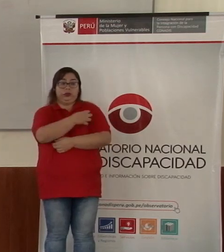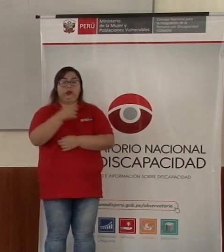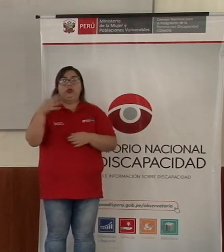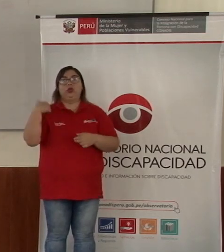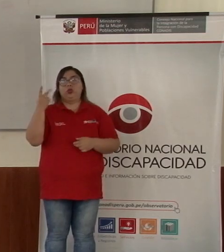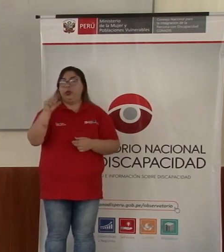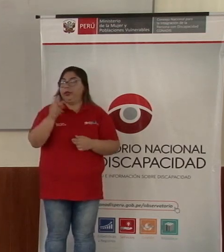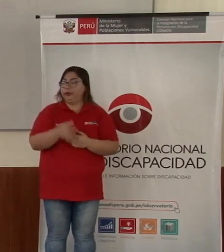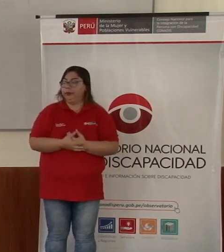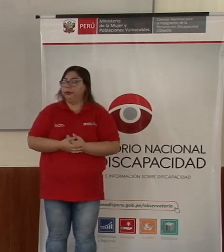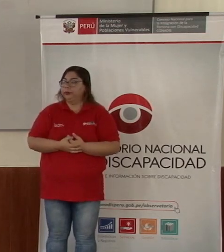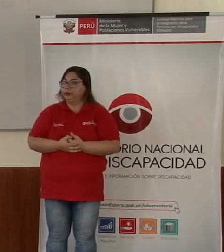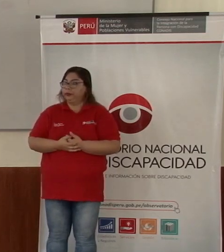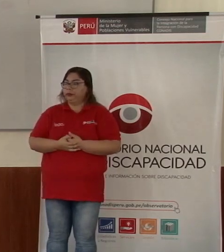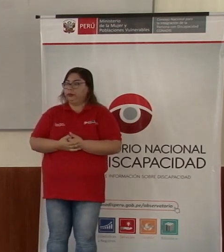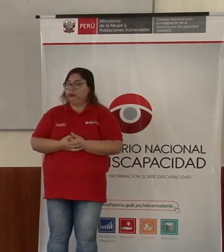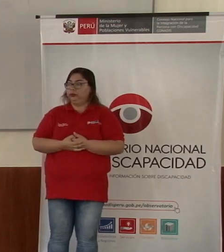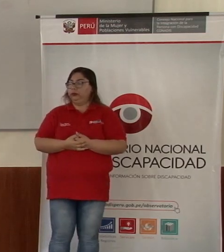diciendo.